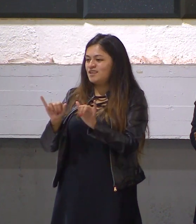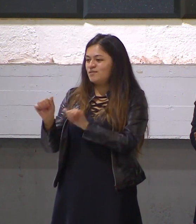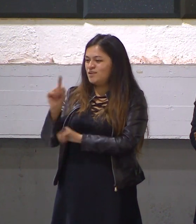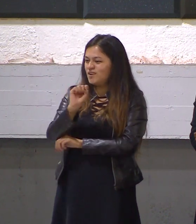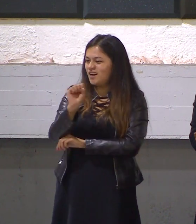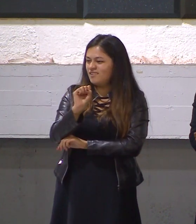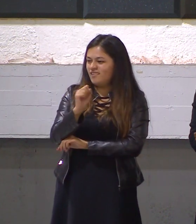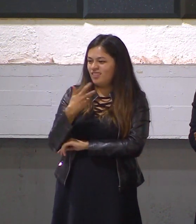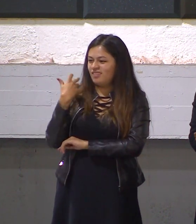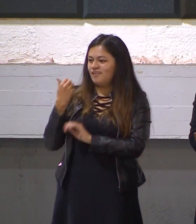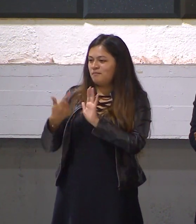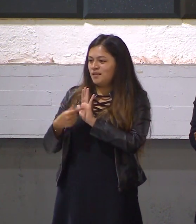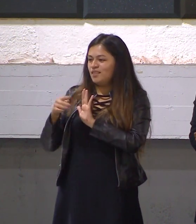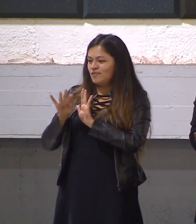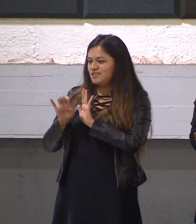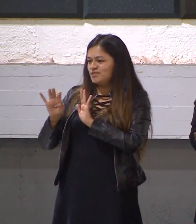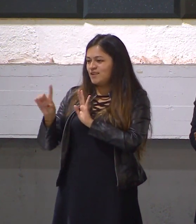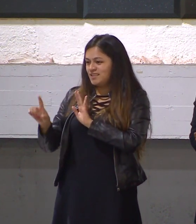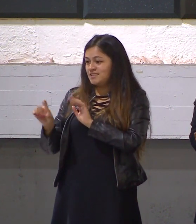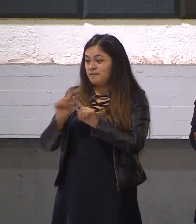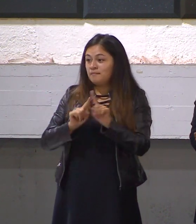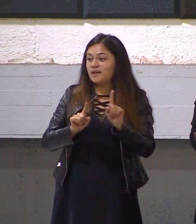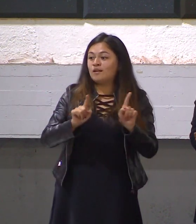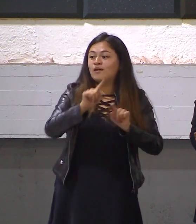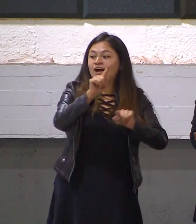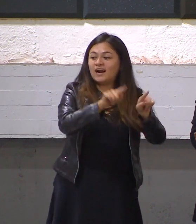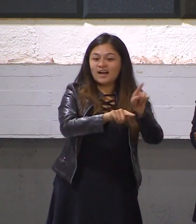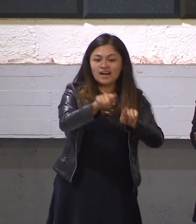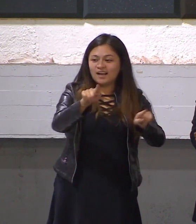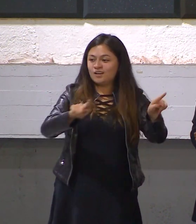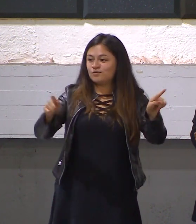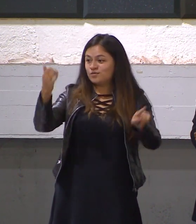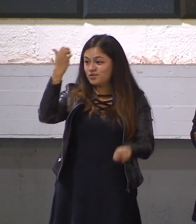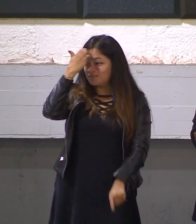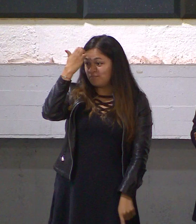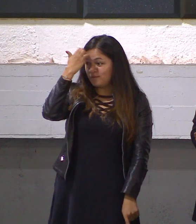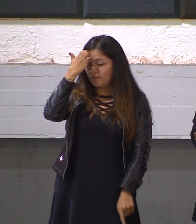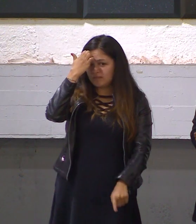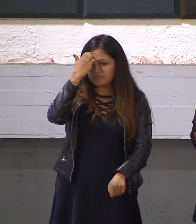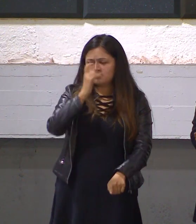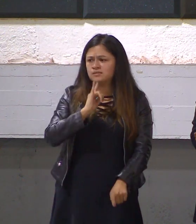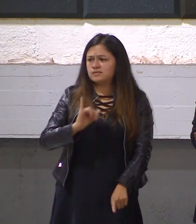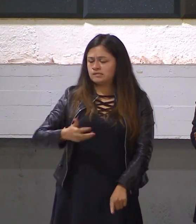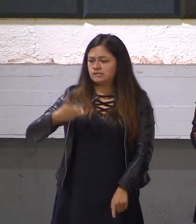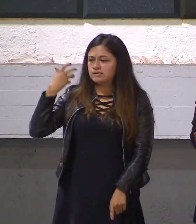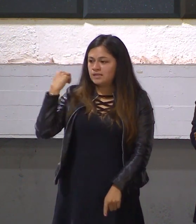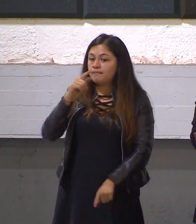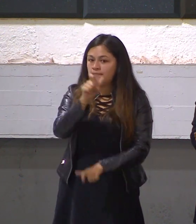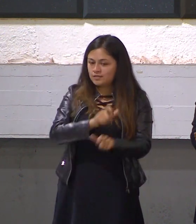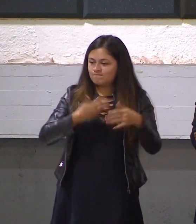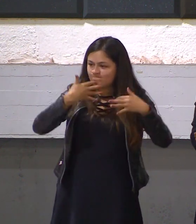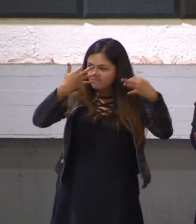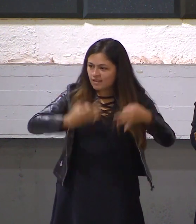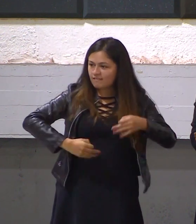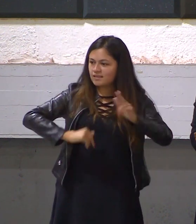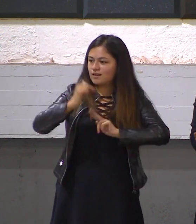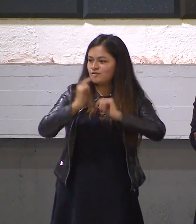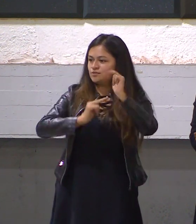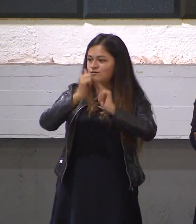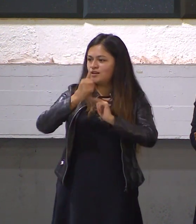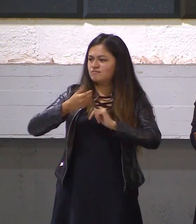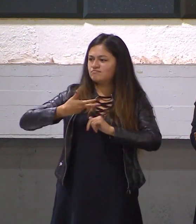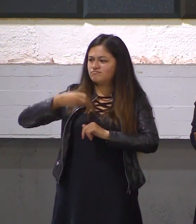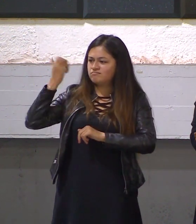acá pero hay unos docentes que están aquí que son en realidad los que han venido construyendo desde hace mucho